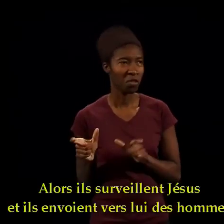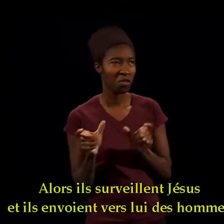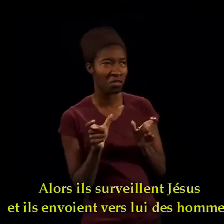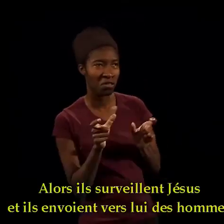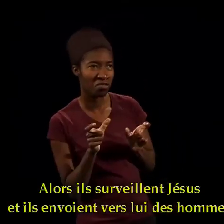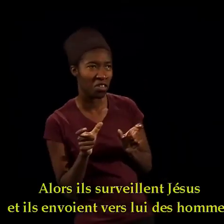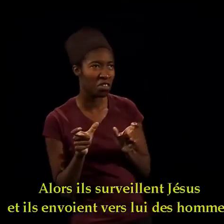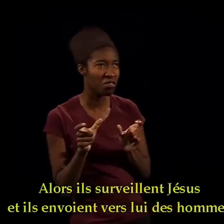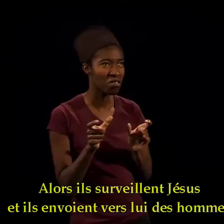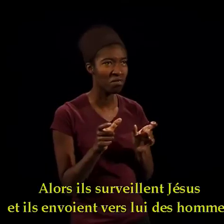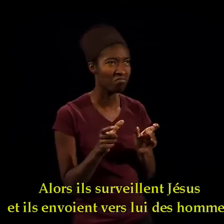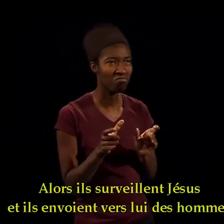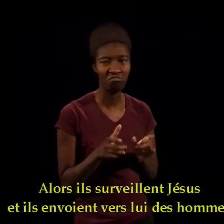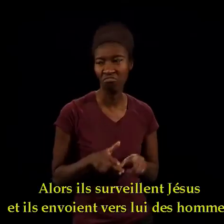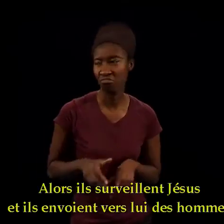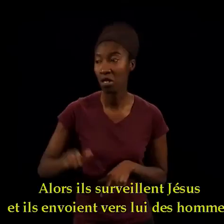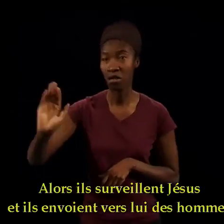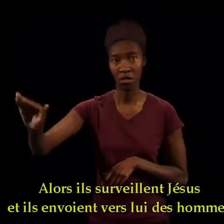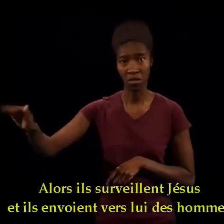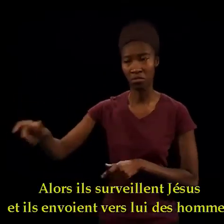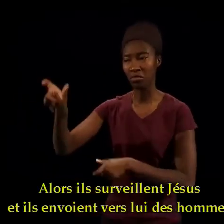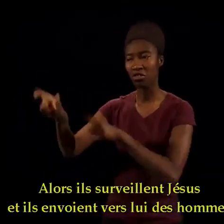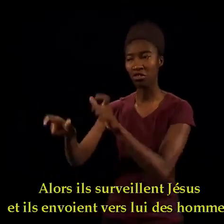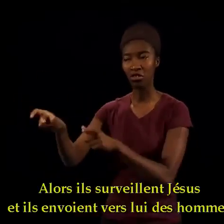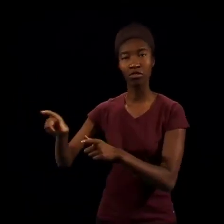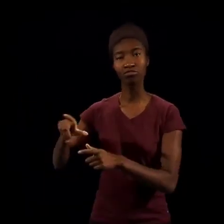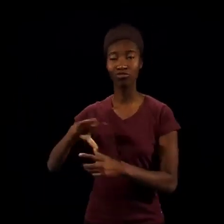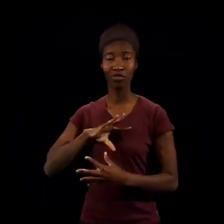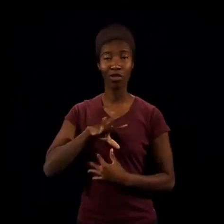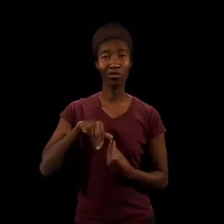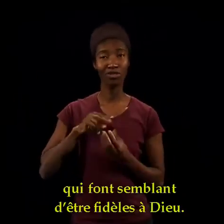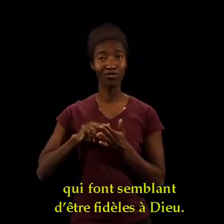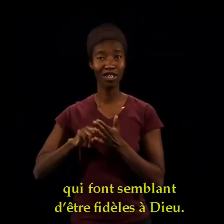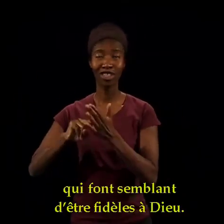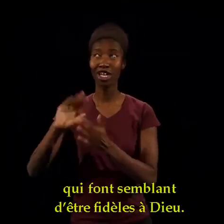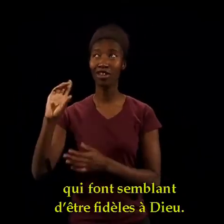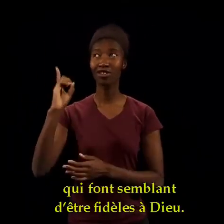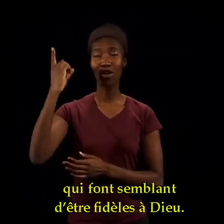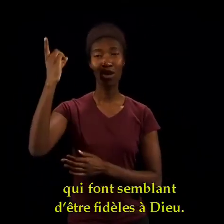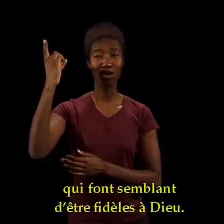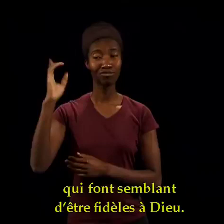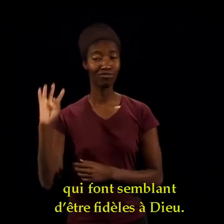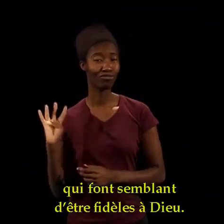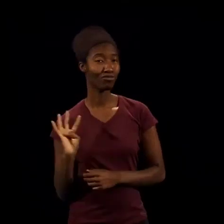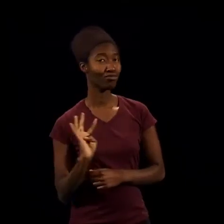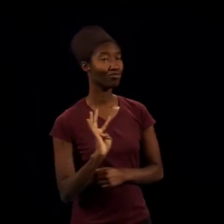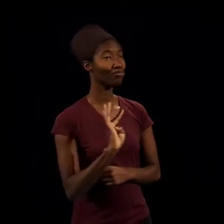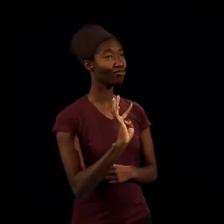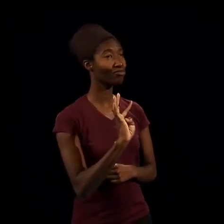Alors ils surveillent Jésus et ils envoient vers lui des hommes qui font semblant d'être fidèles à Dieu.